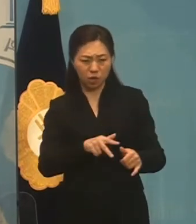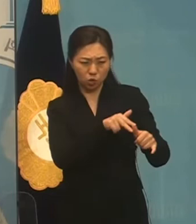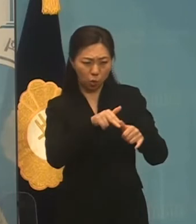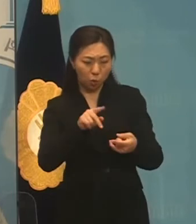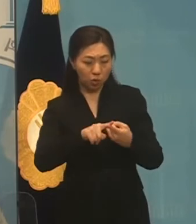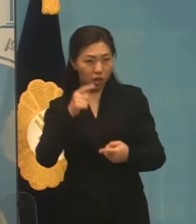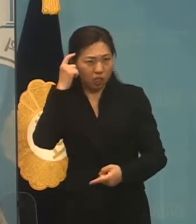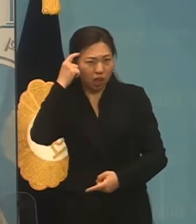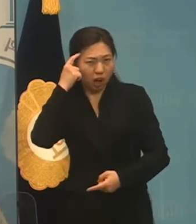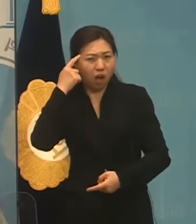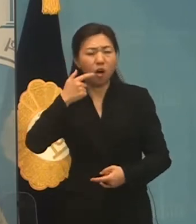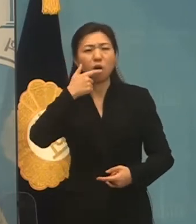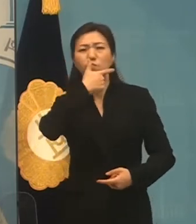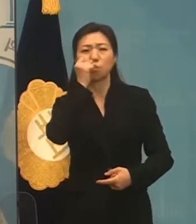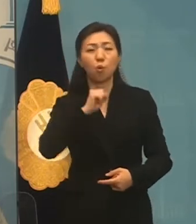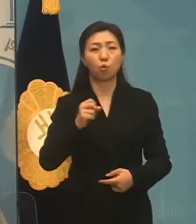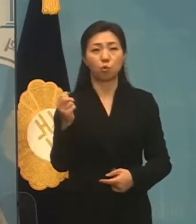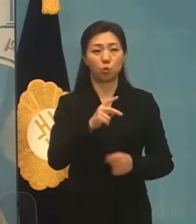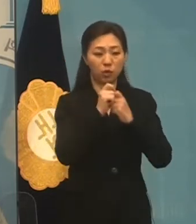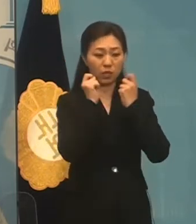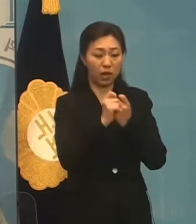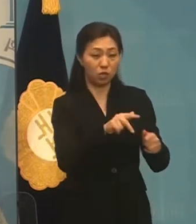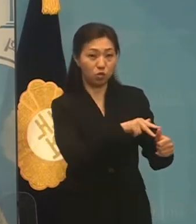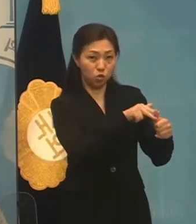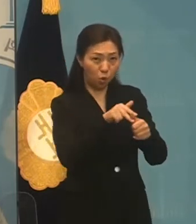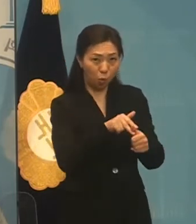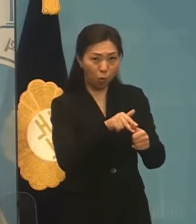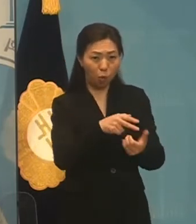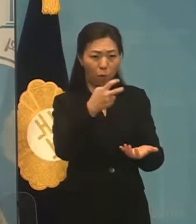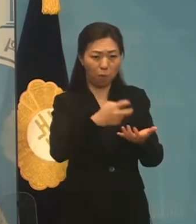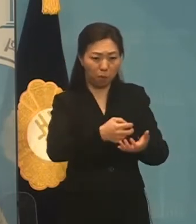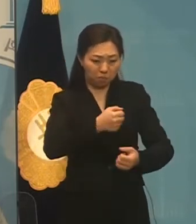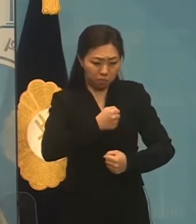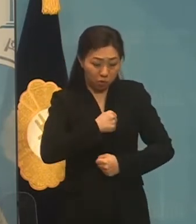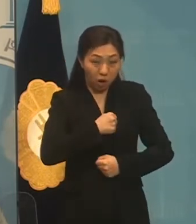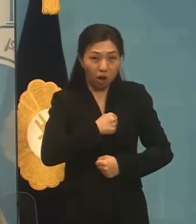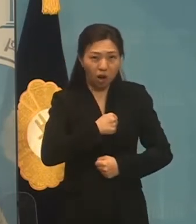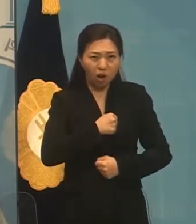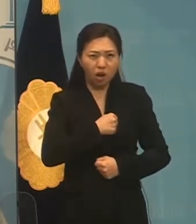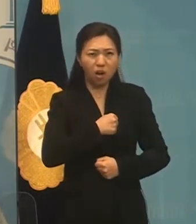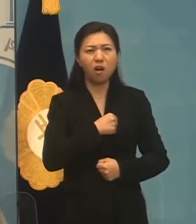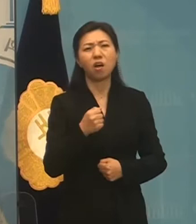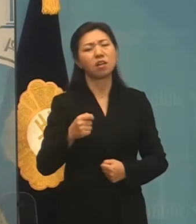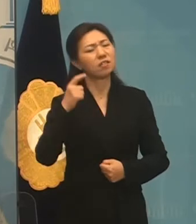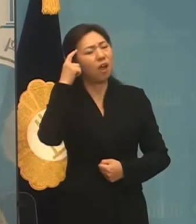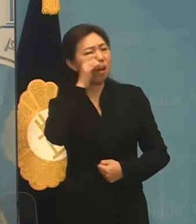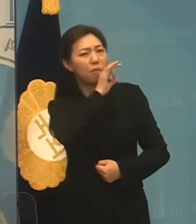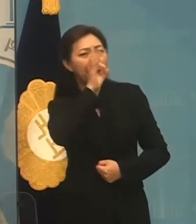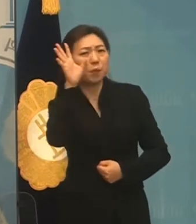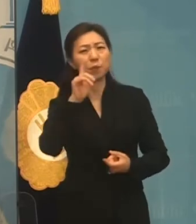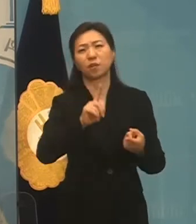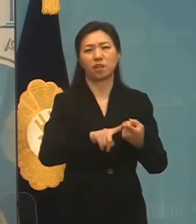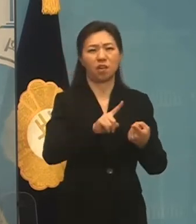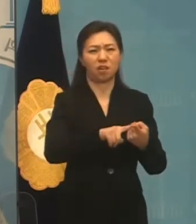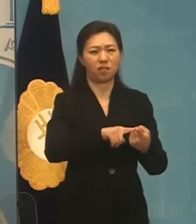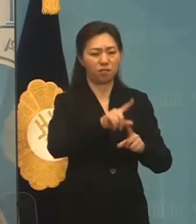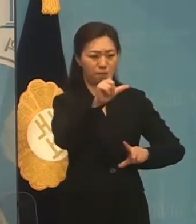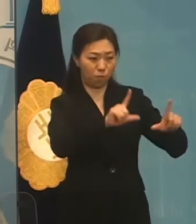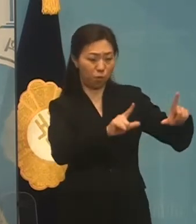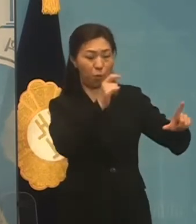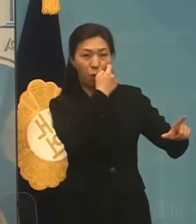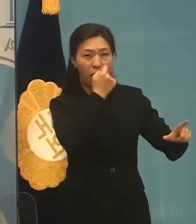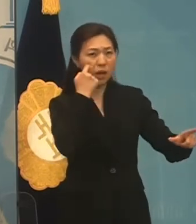빈약하고 개인정보보호법 준수 의지가 없다는 점을 총체적으로 드러낸 충격적인 사건이기도 합니다.